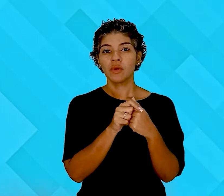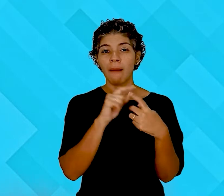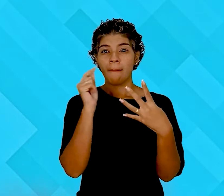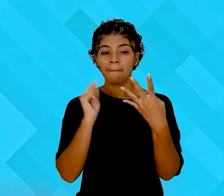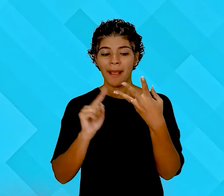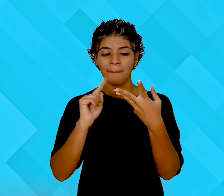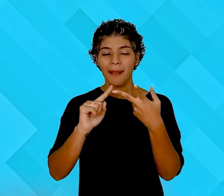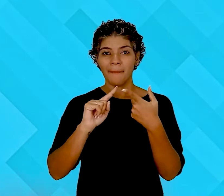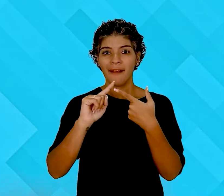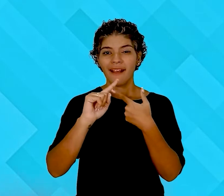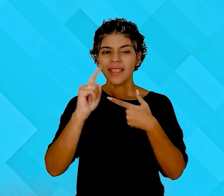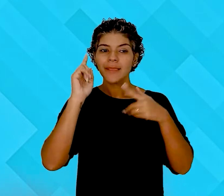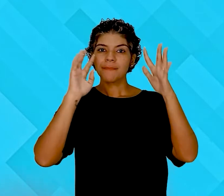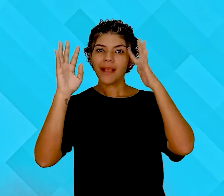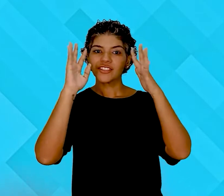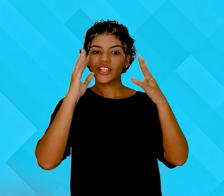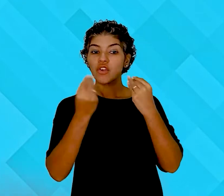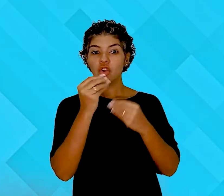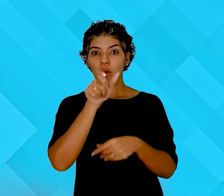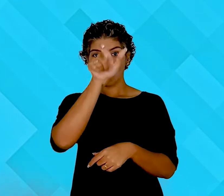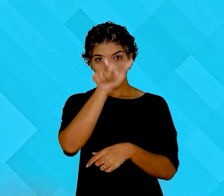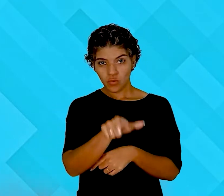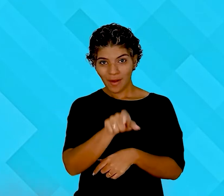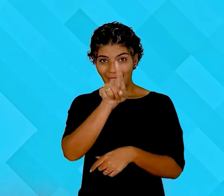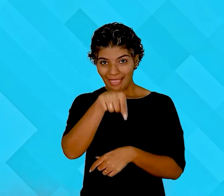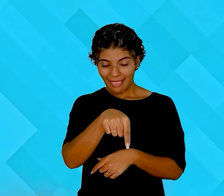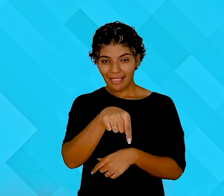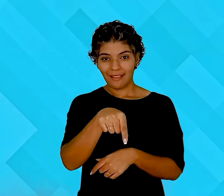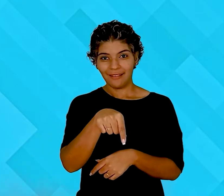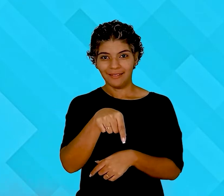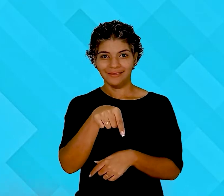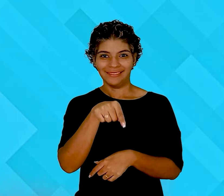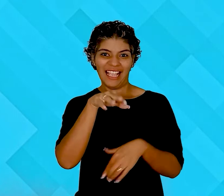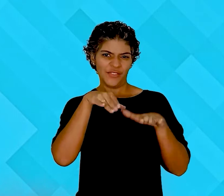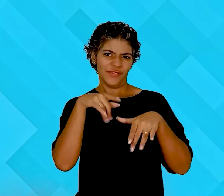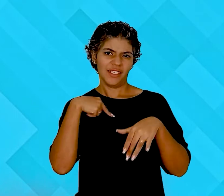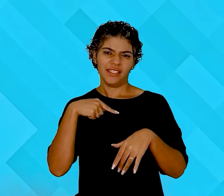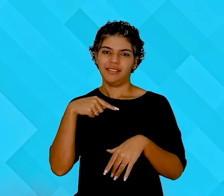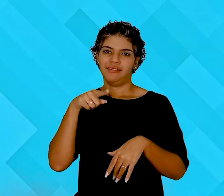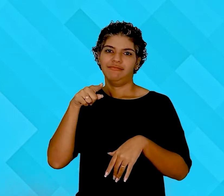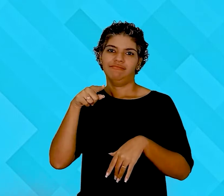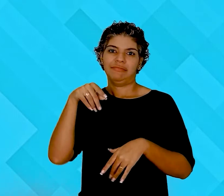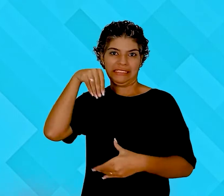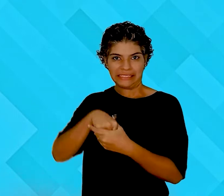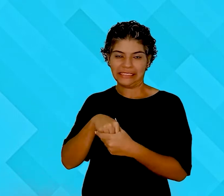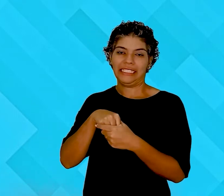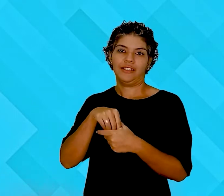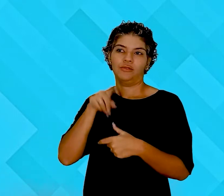a gente cola na parede até em agência. Eu estou aqui falando com o Antônio, de 32 anos, e aí você consegue ter uma linguagem